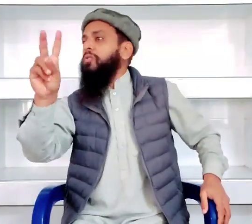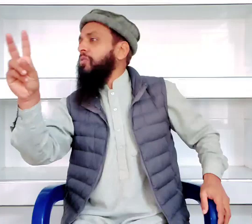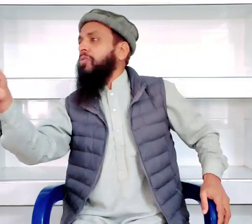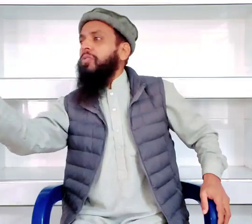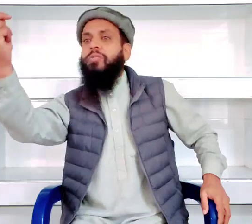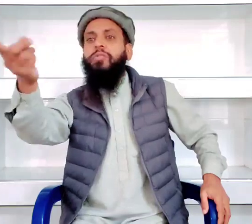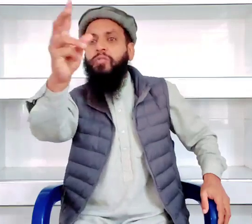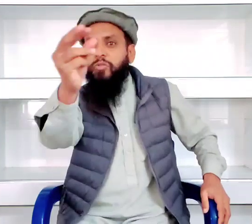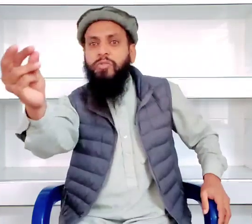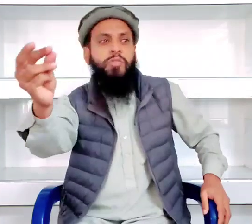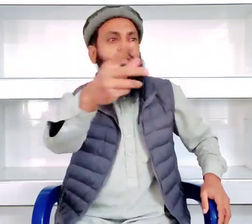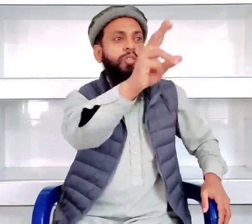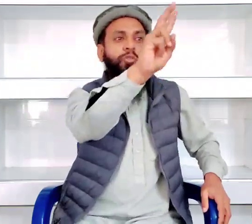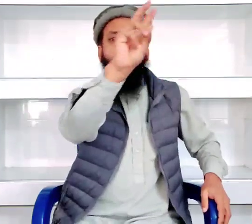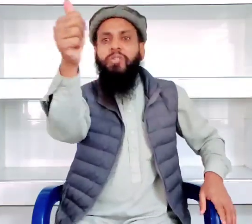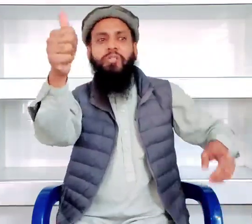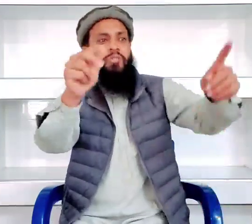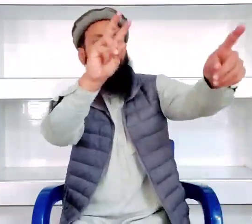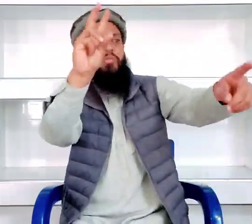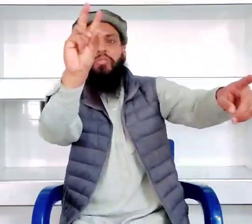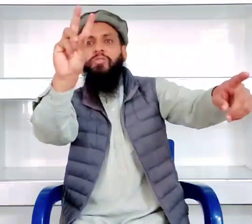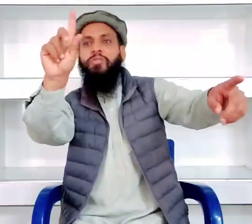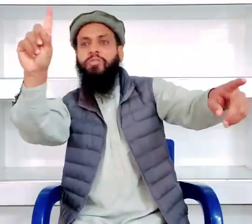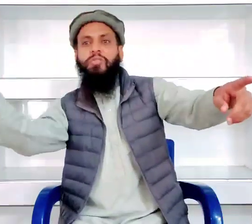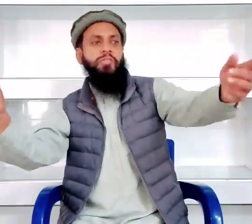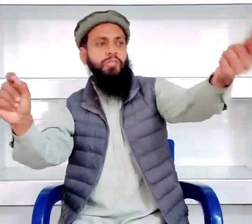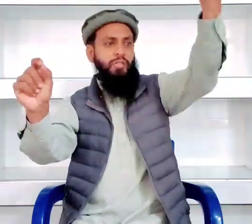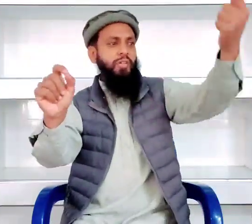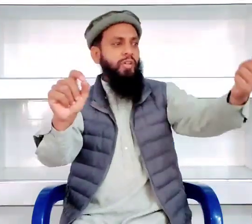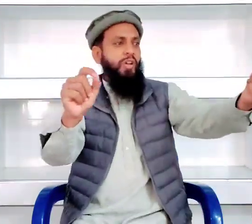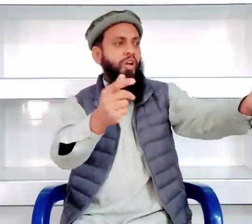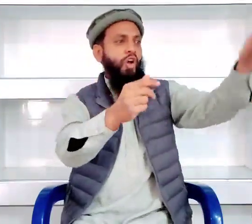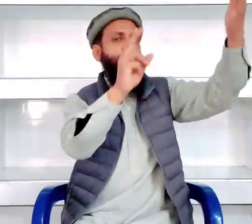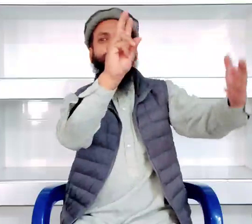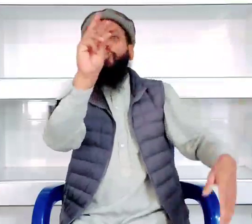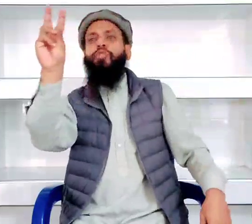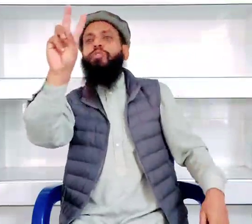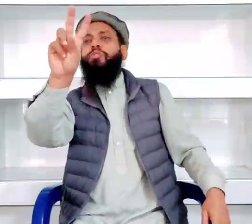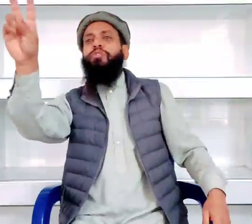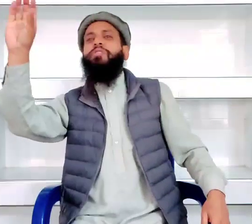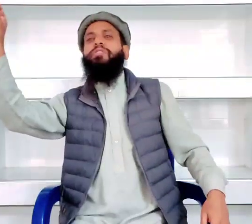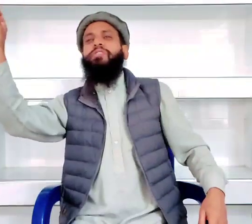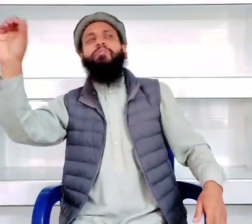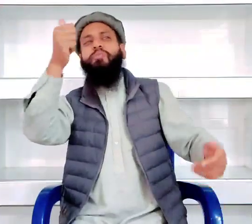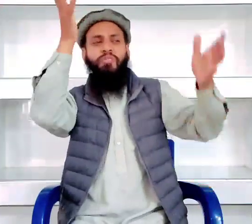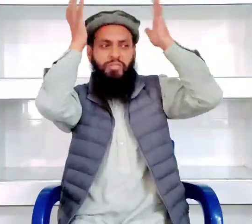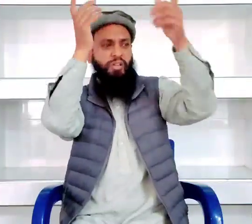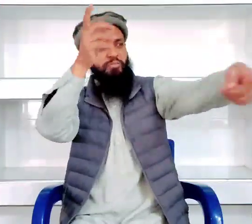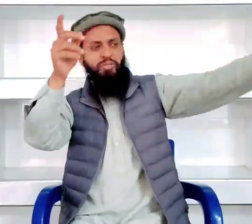ریٹ ایناں ہے تو لہذا اس بات تو یہ عام طور تے ساڈے اہلیاں دے اندر ہوے اس قسم دے جڑے چیزاں ہوندیاں نے انہاں دے